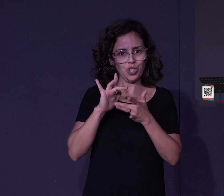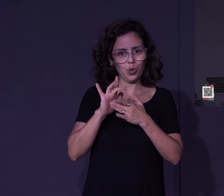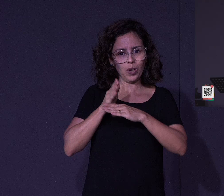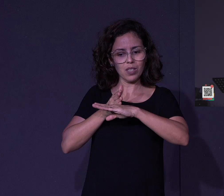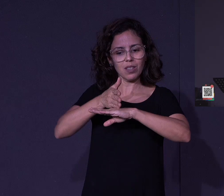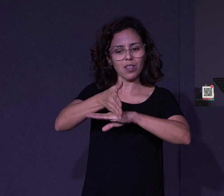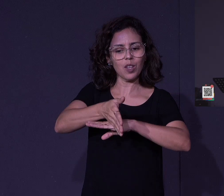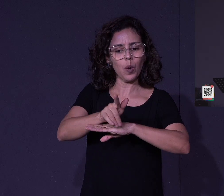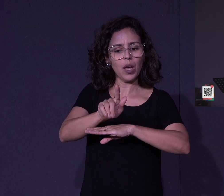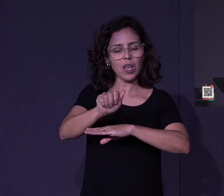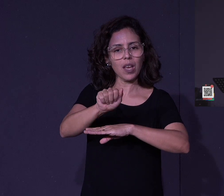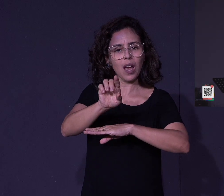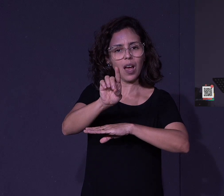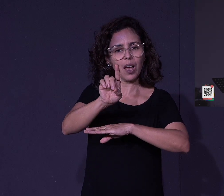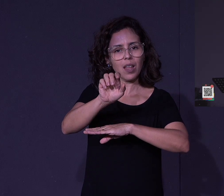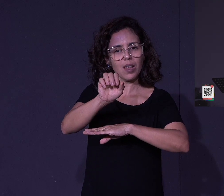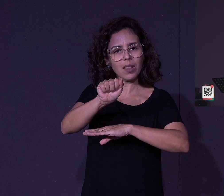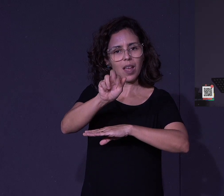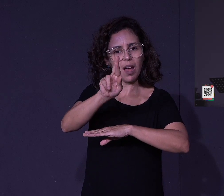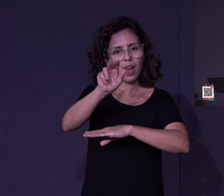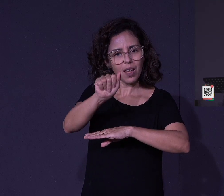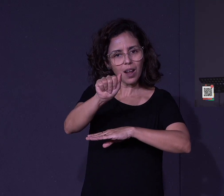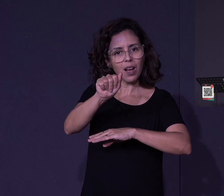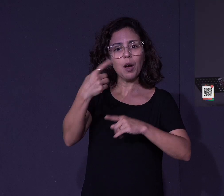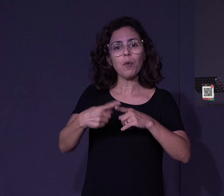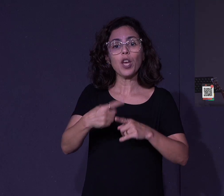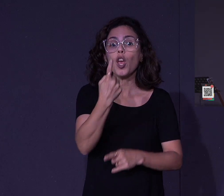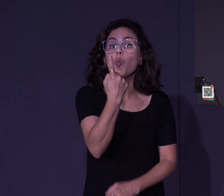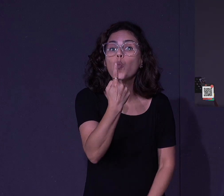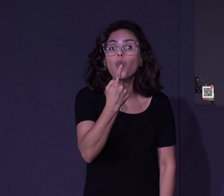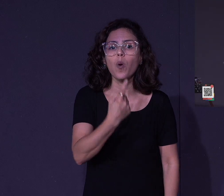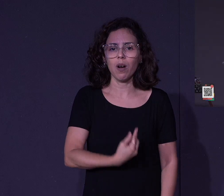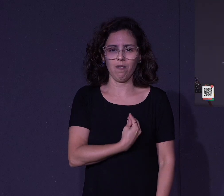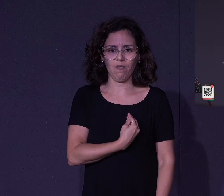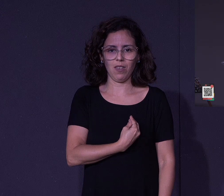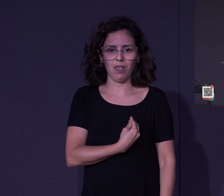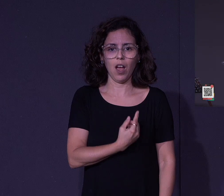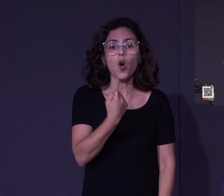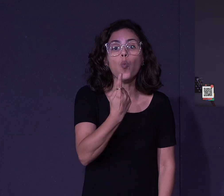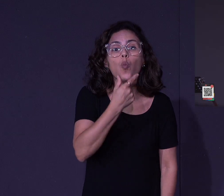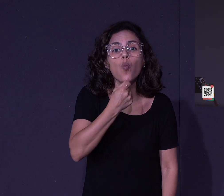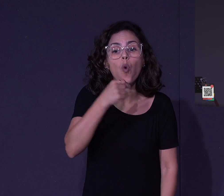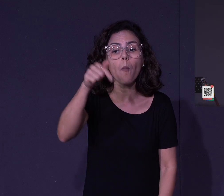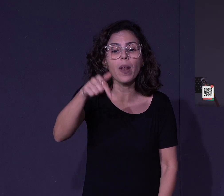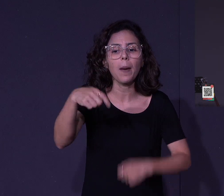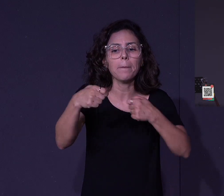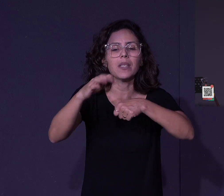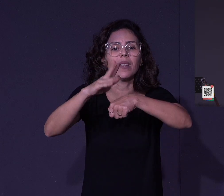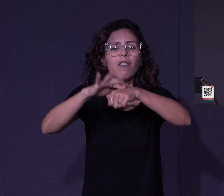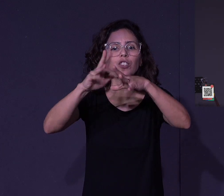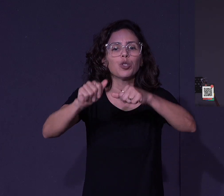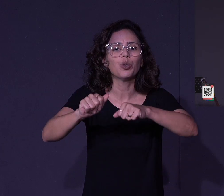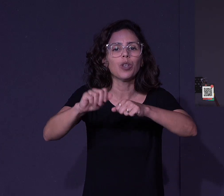Talvez isso tudo esteja acontecendo aqui por causa de uma vida. Porque a sua vida vale mais do que o mundo inteiro.